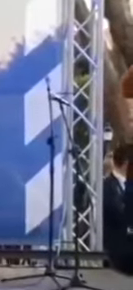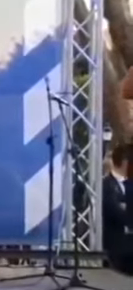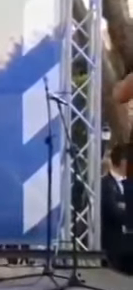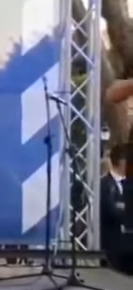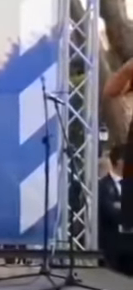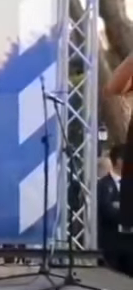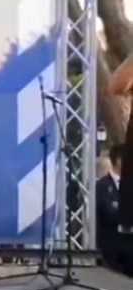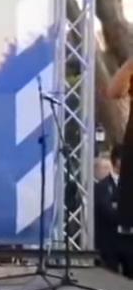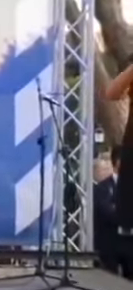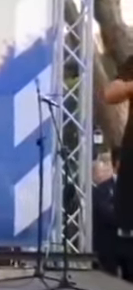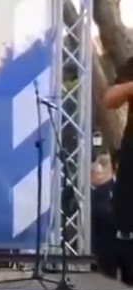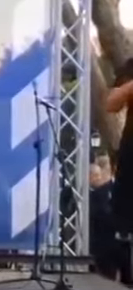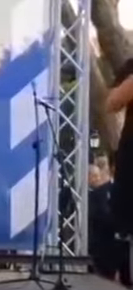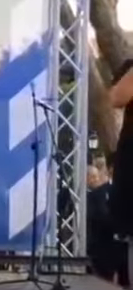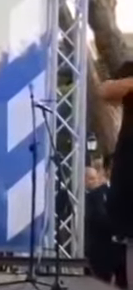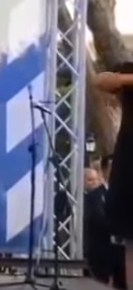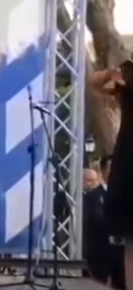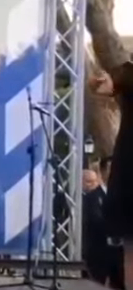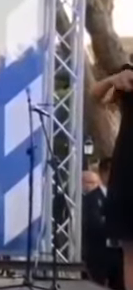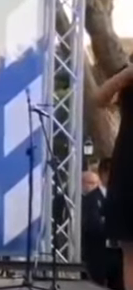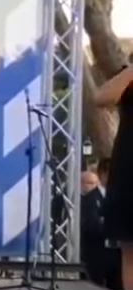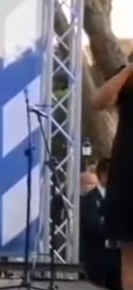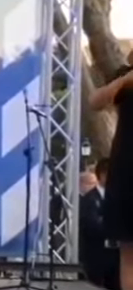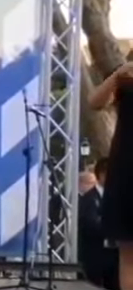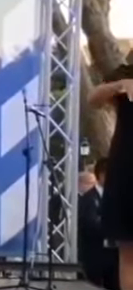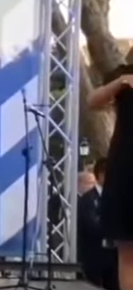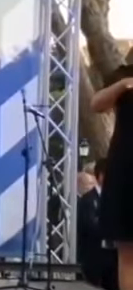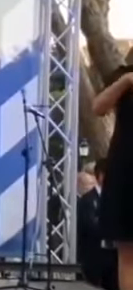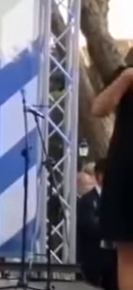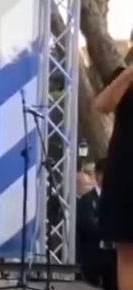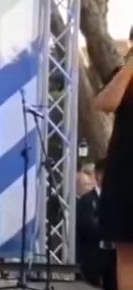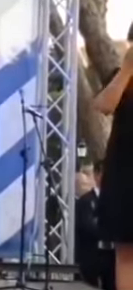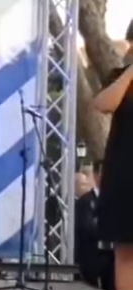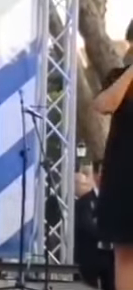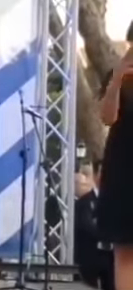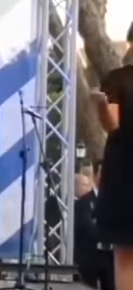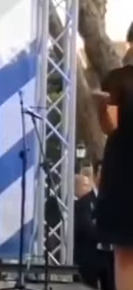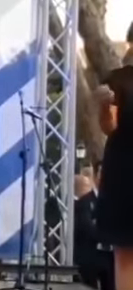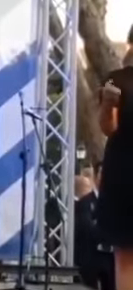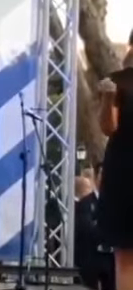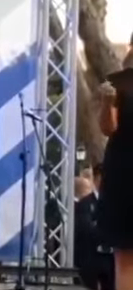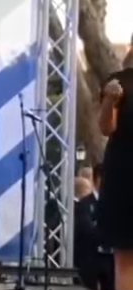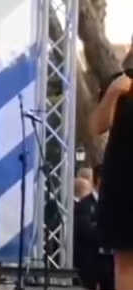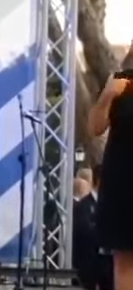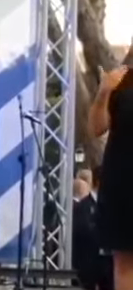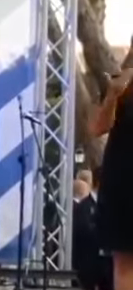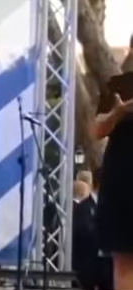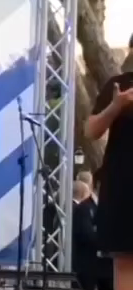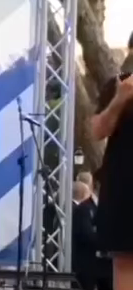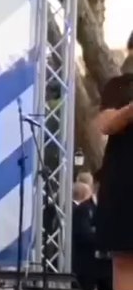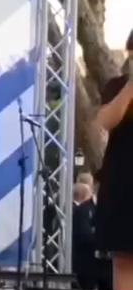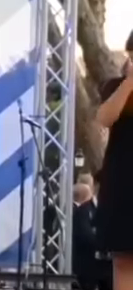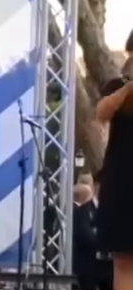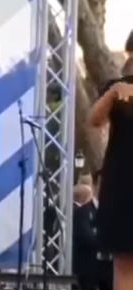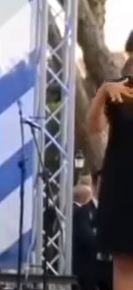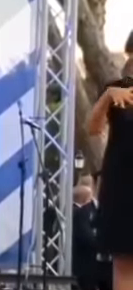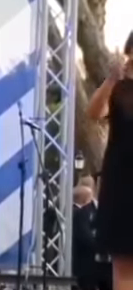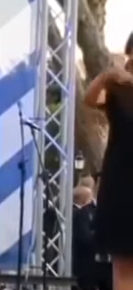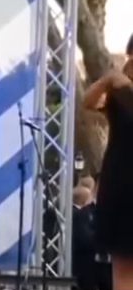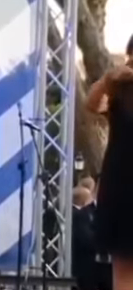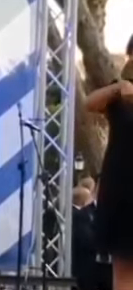i pasticcini col tè, non ci interessa prendere il tè con i pasticcini, ci interessa parlare di cose concrete. Le cose concrete noi le portiamo in Parlamento, in